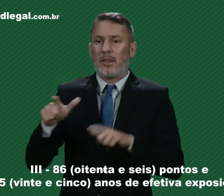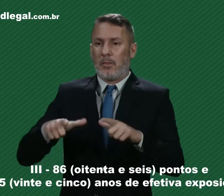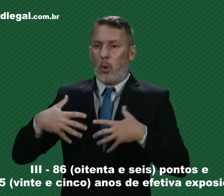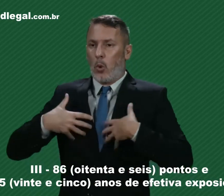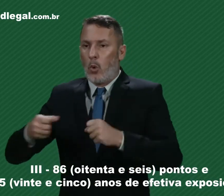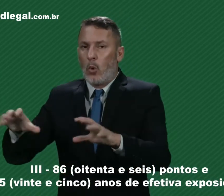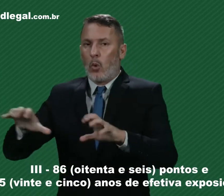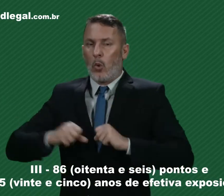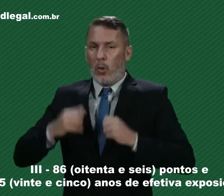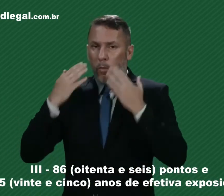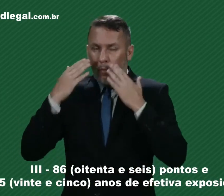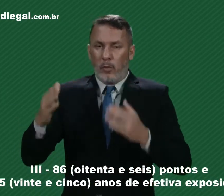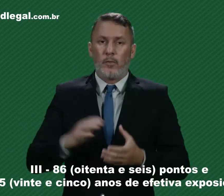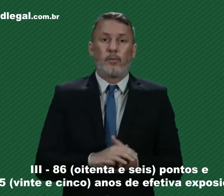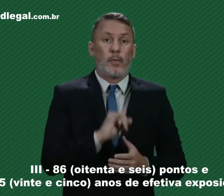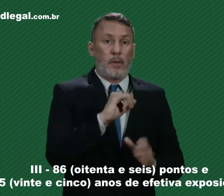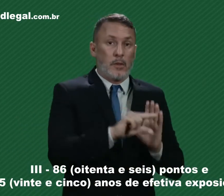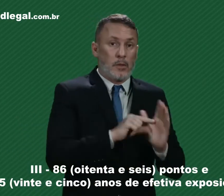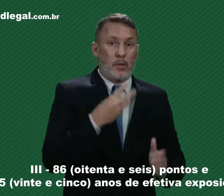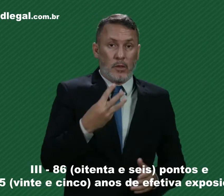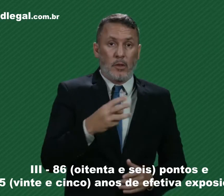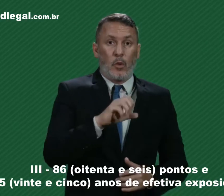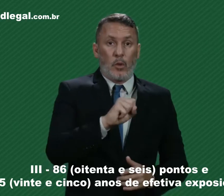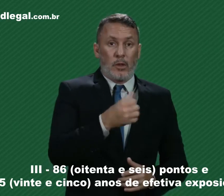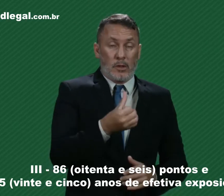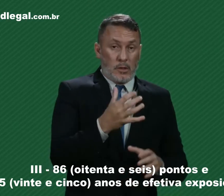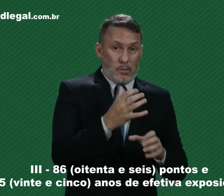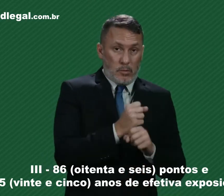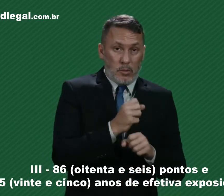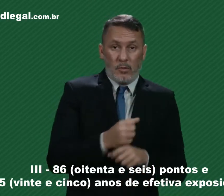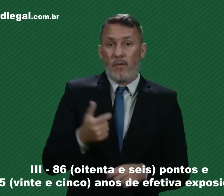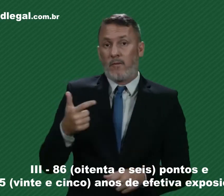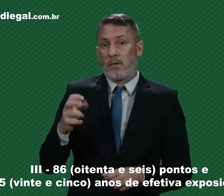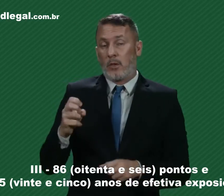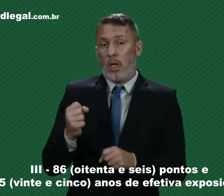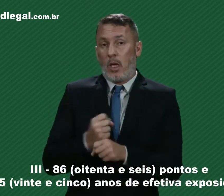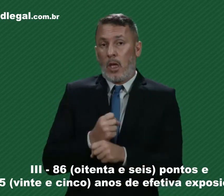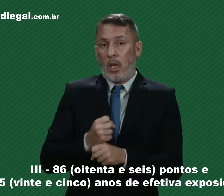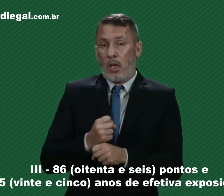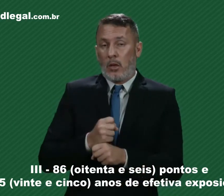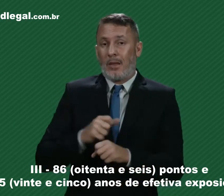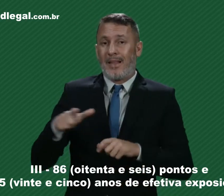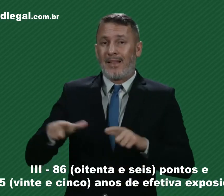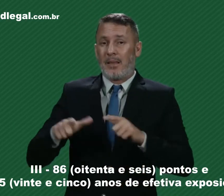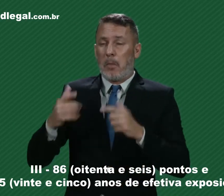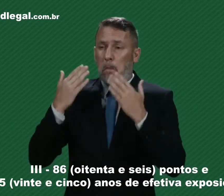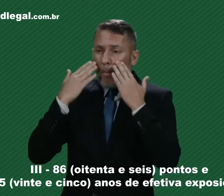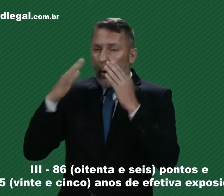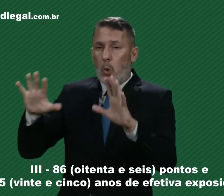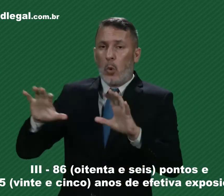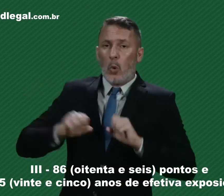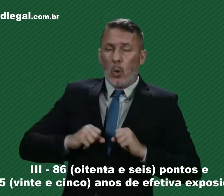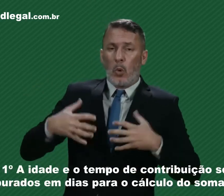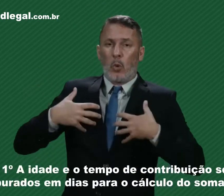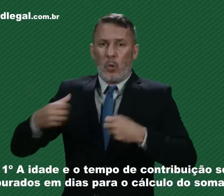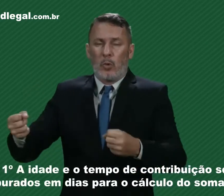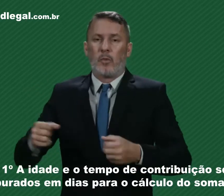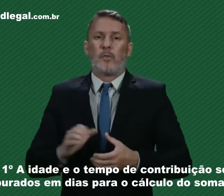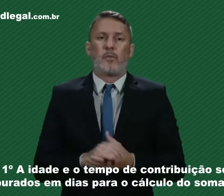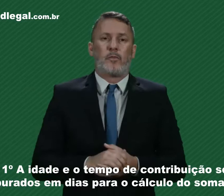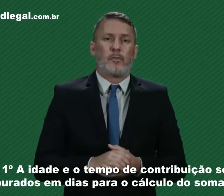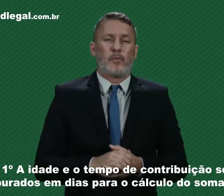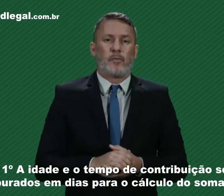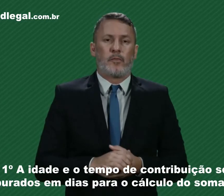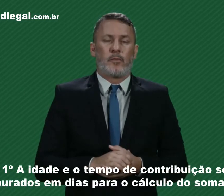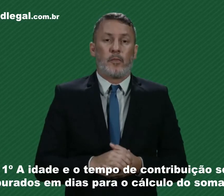E, inciso 3, 86 pontos e 25 anos de efetiva exposição.